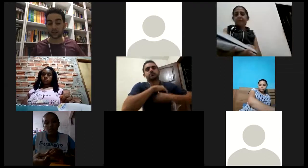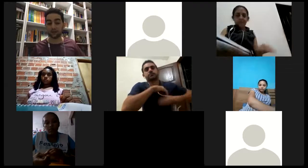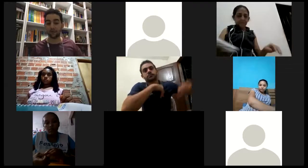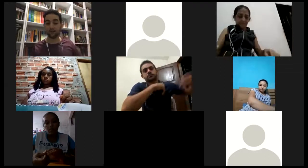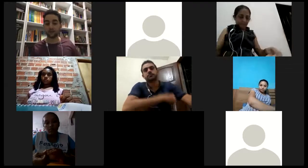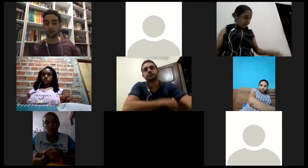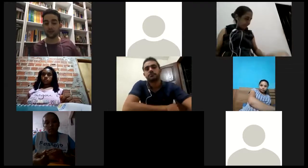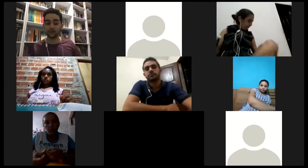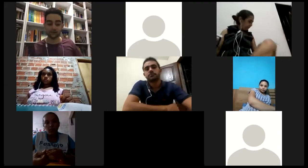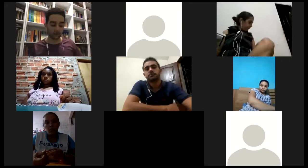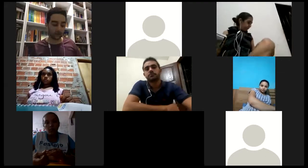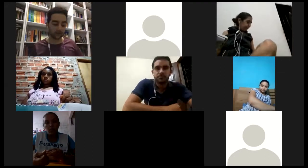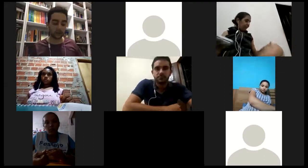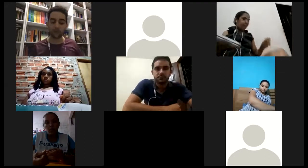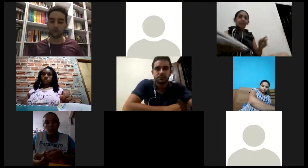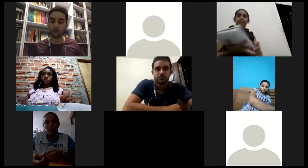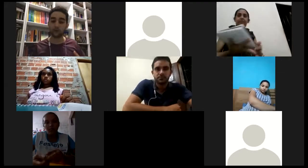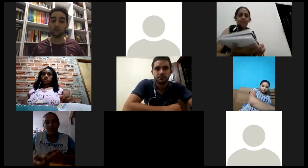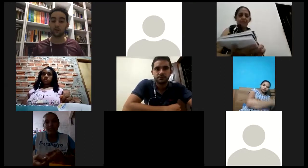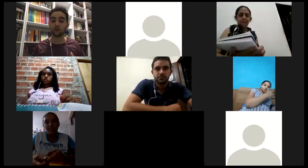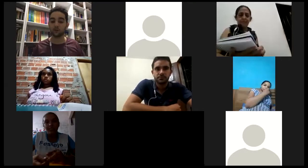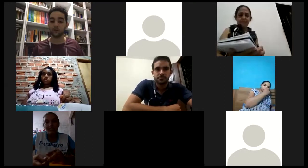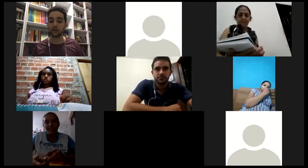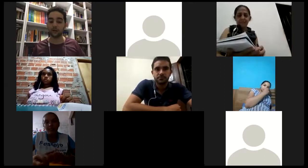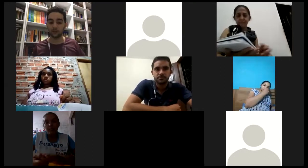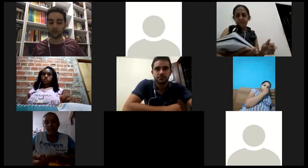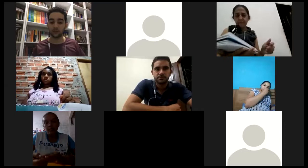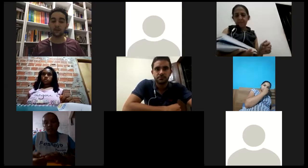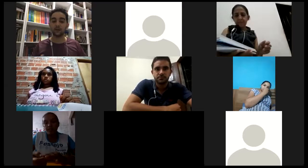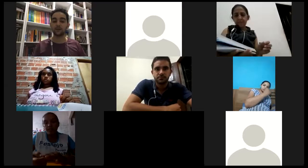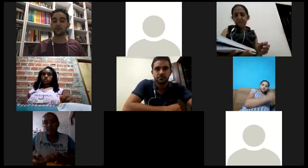pode acabar fazendo a sinalização errada e querendo dizer outra coisa sem